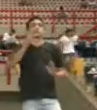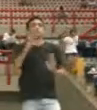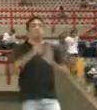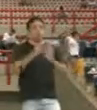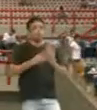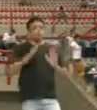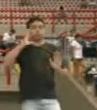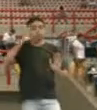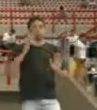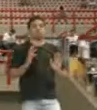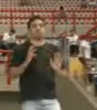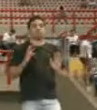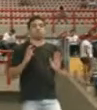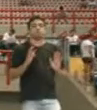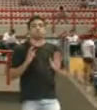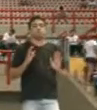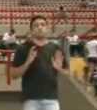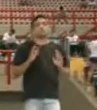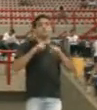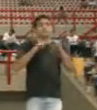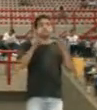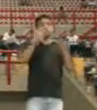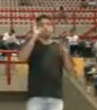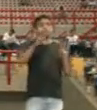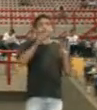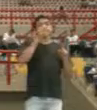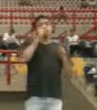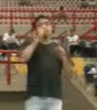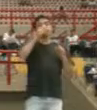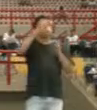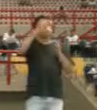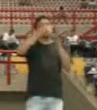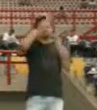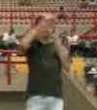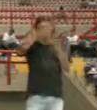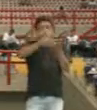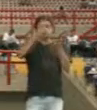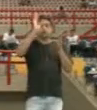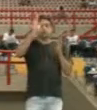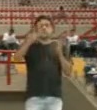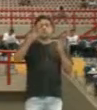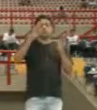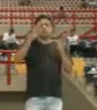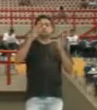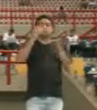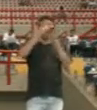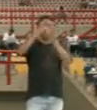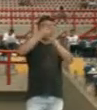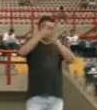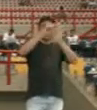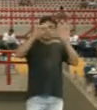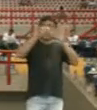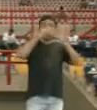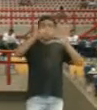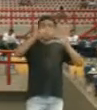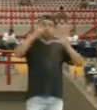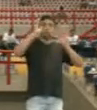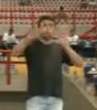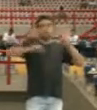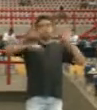para problemas que tenham sido abordados. Mas a opinião é na entrada. Quanto mais perto da entrada a tua opinião for